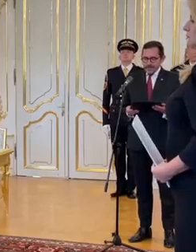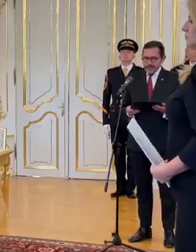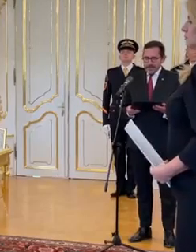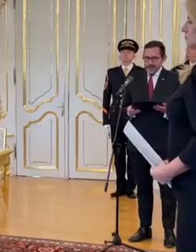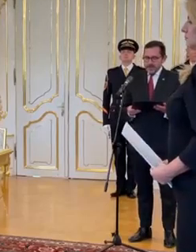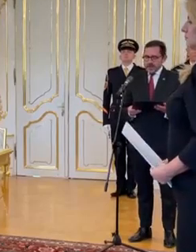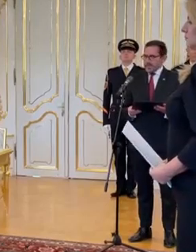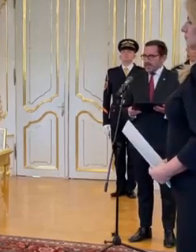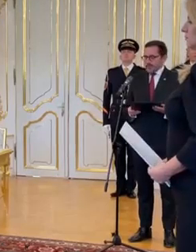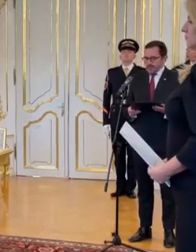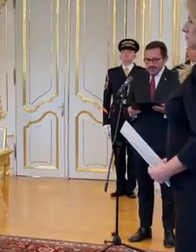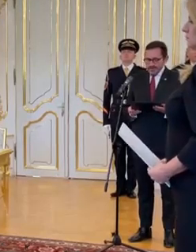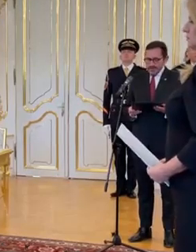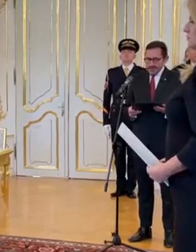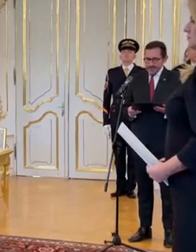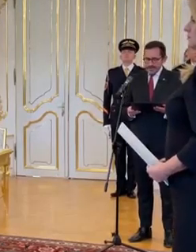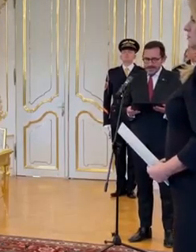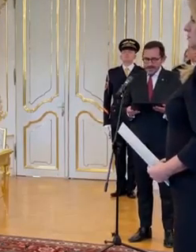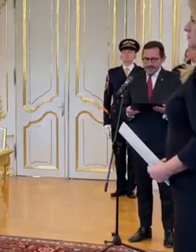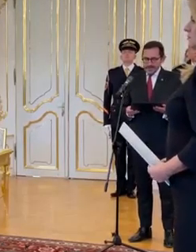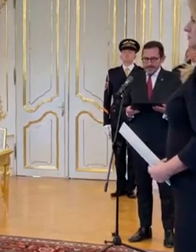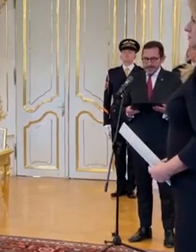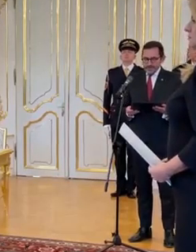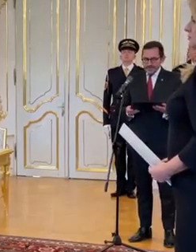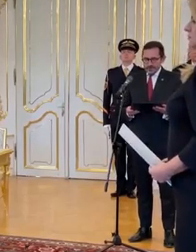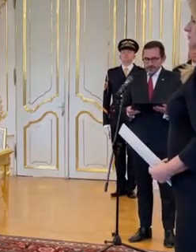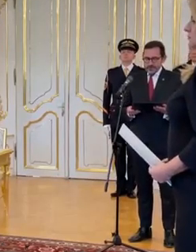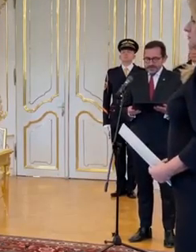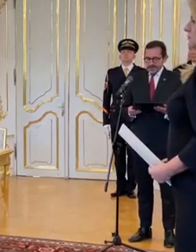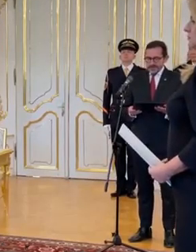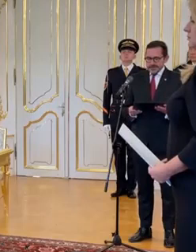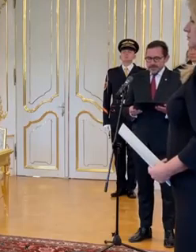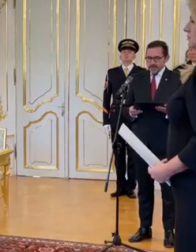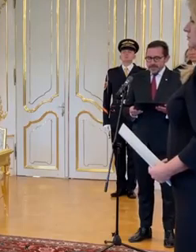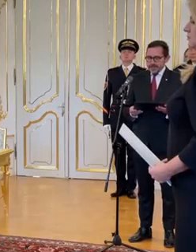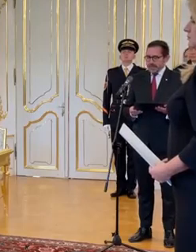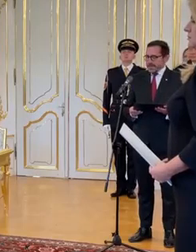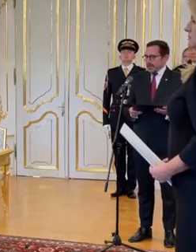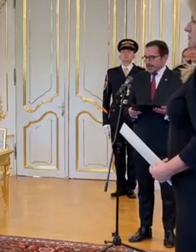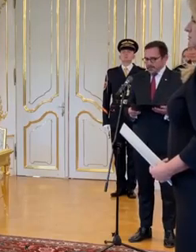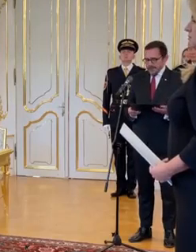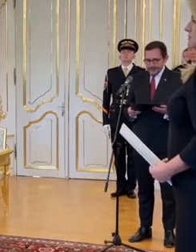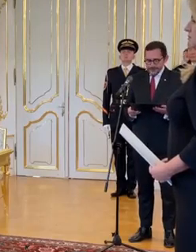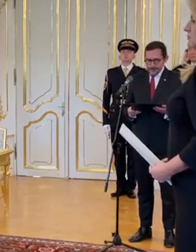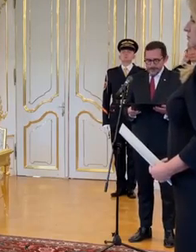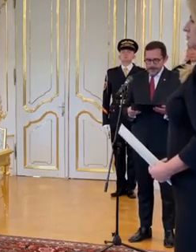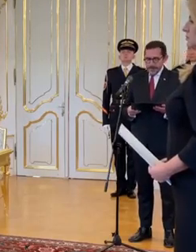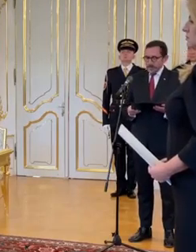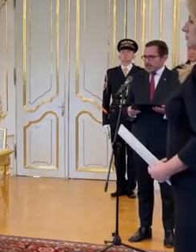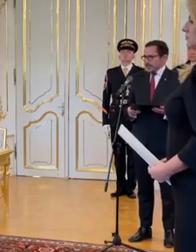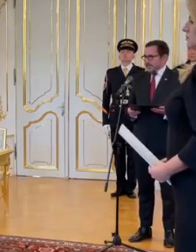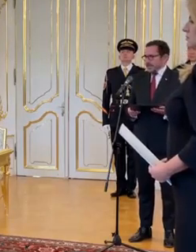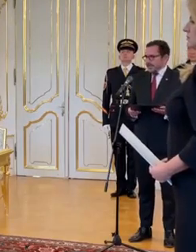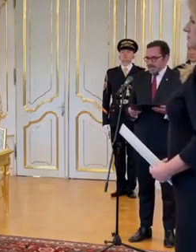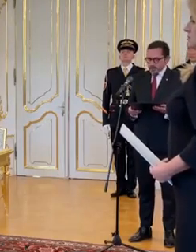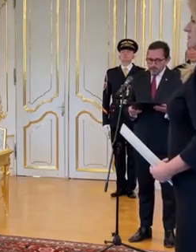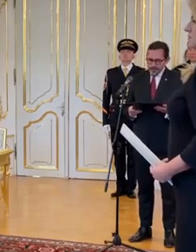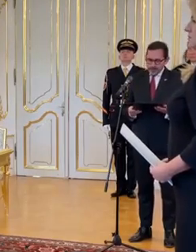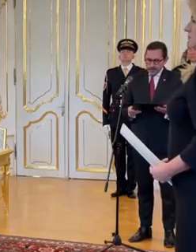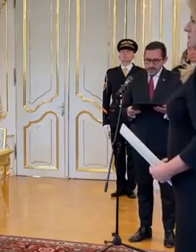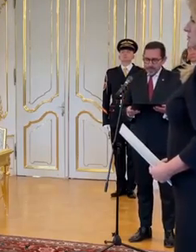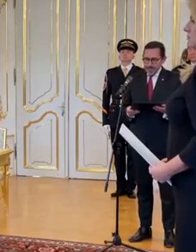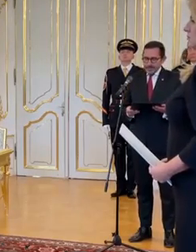vlády Slovenskej republiky poverenej riadením Ministerstva spravodlivosti Slovenskej republiky Márie Kolíkovej. Prosím pani